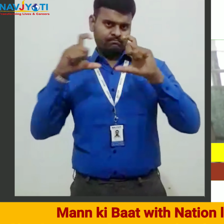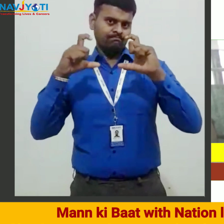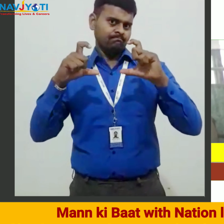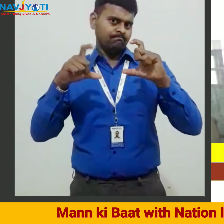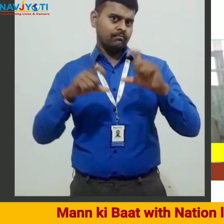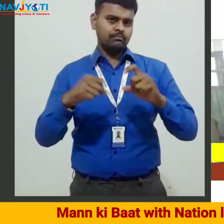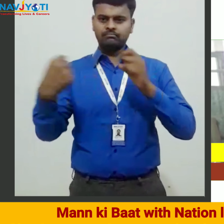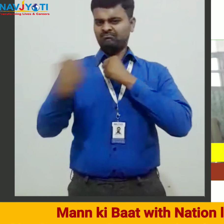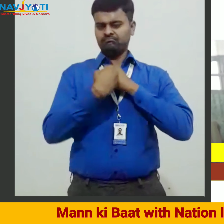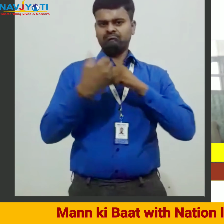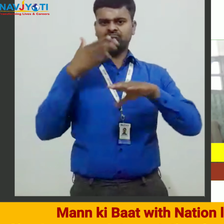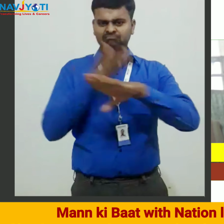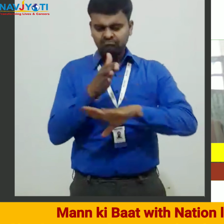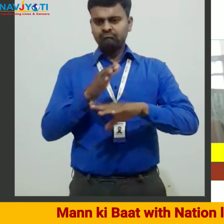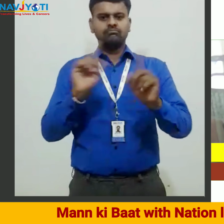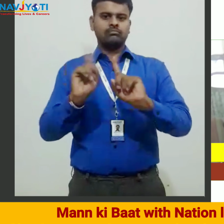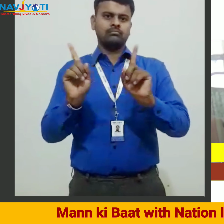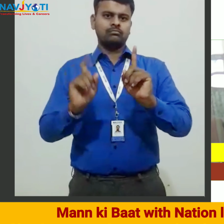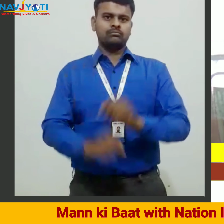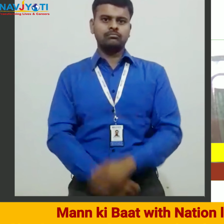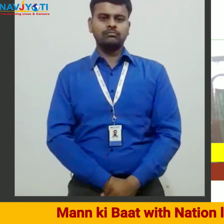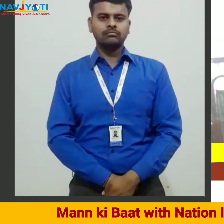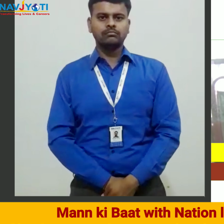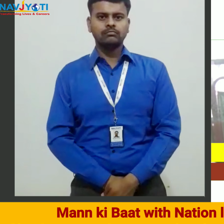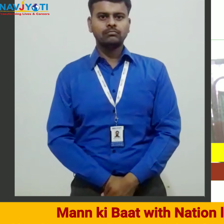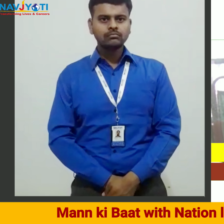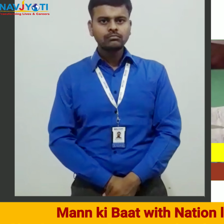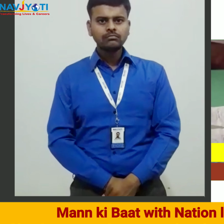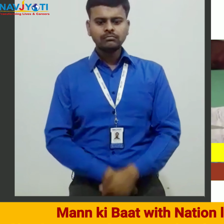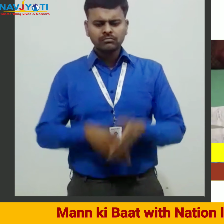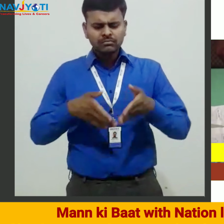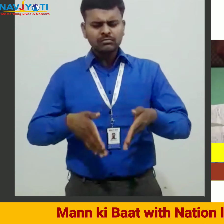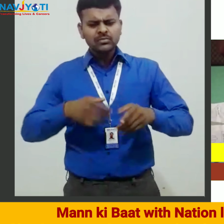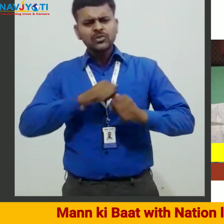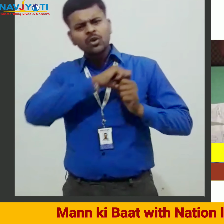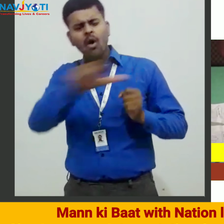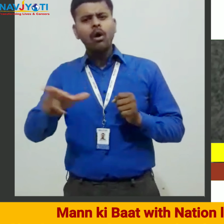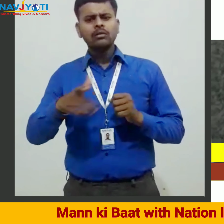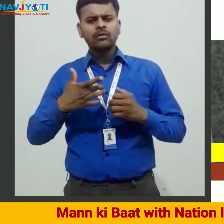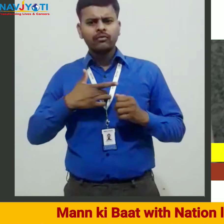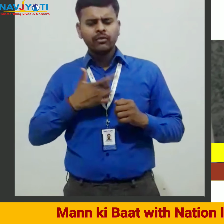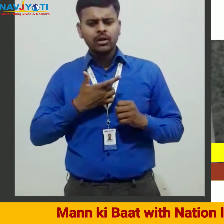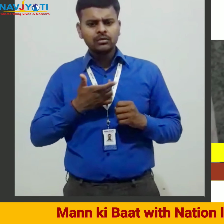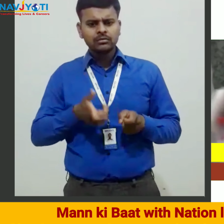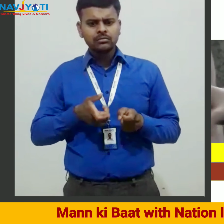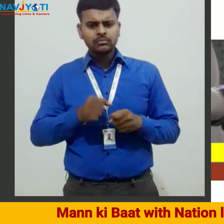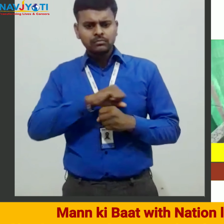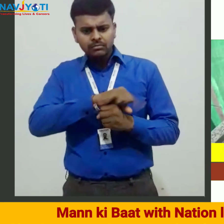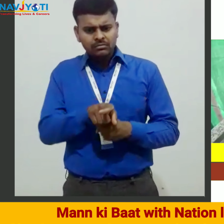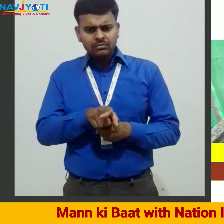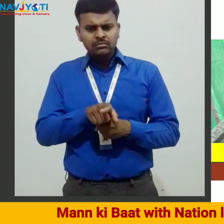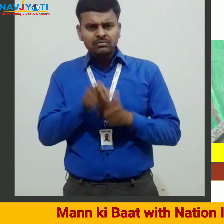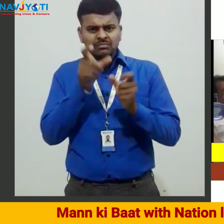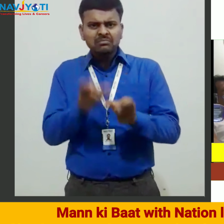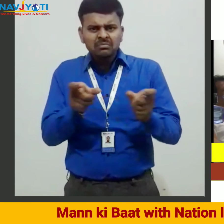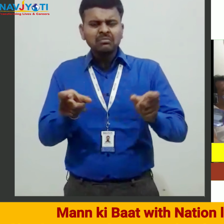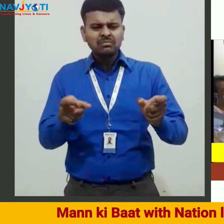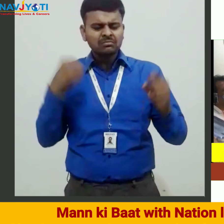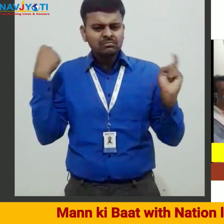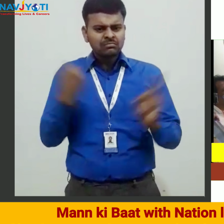कोरोना मुक्त बनाने में दिन रात जुटे हुए हैं, उनकी रक्षा करने के लिए ये कदम बहुत जरूरी